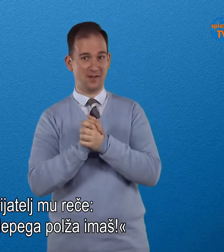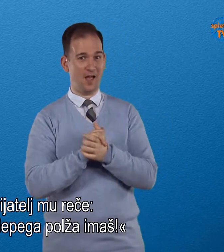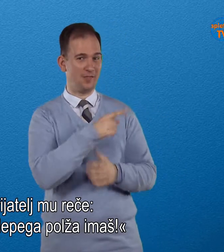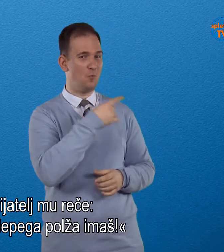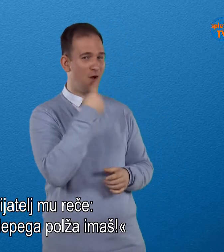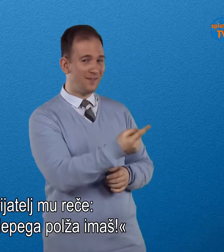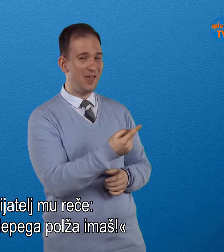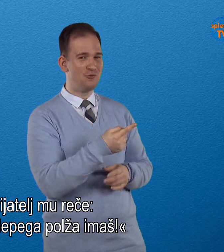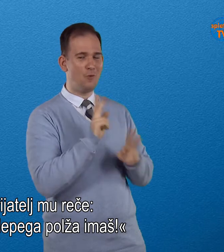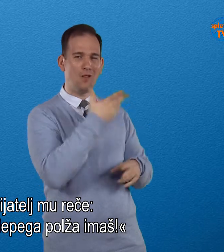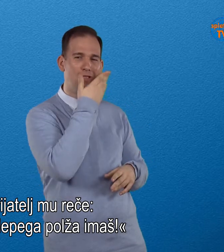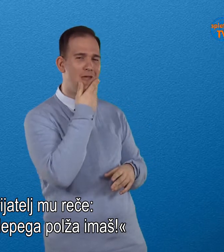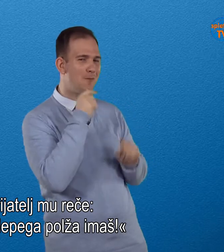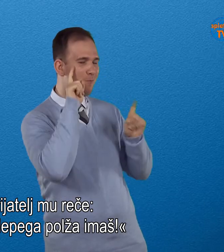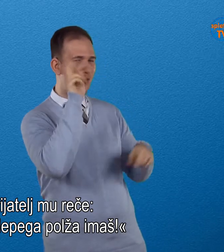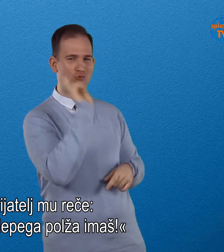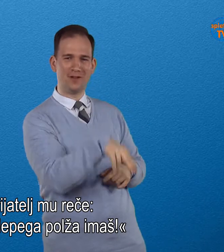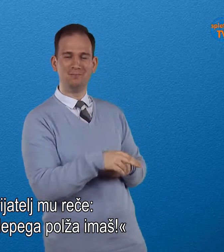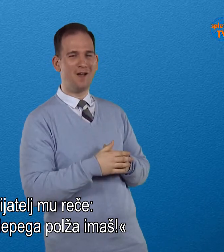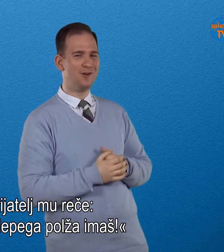Prijatelj mu reče: "Kako lepega polža imaš."